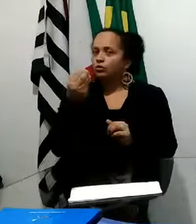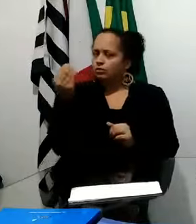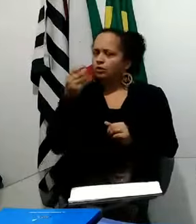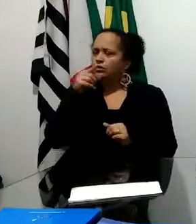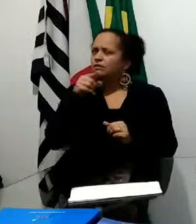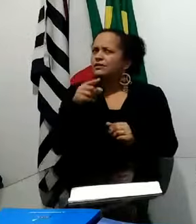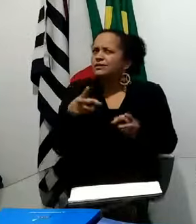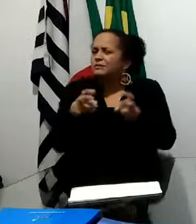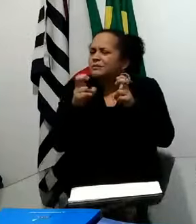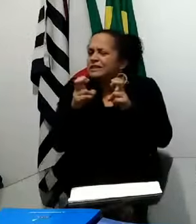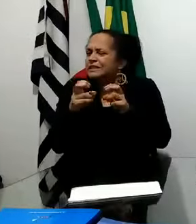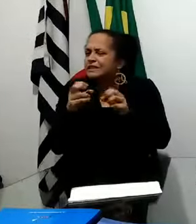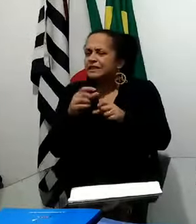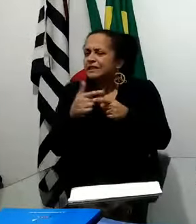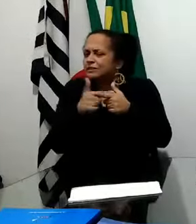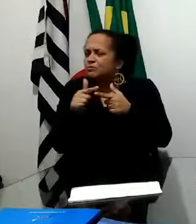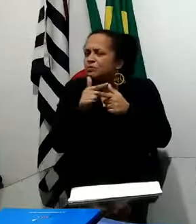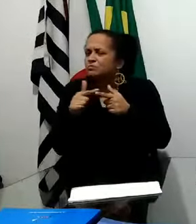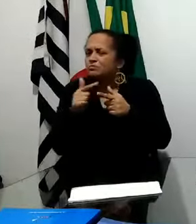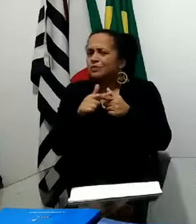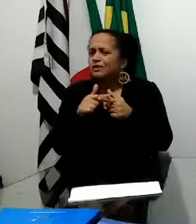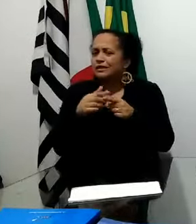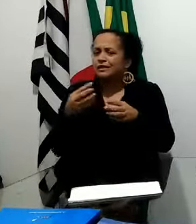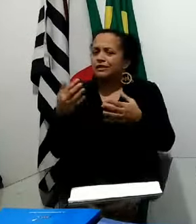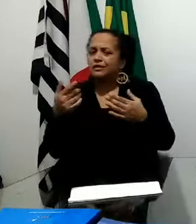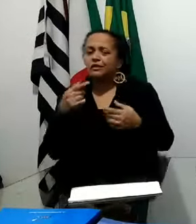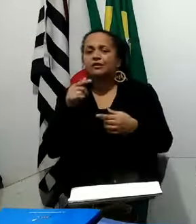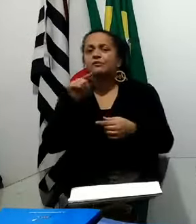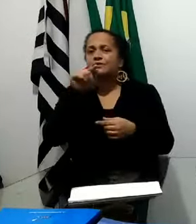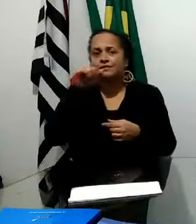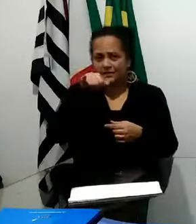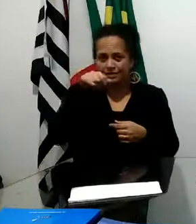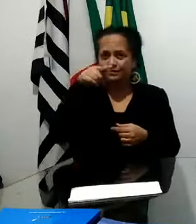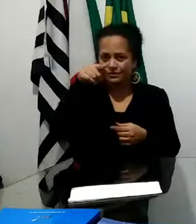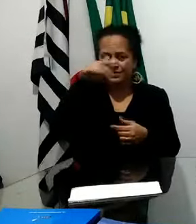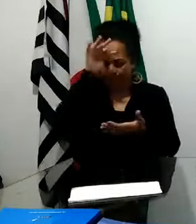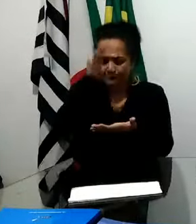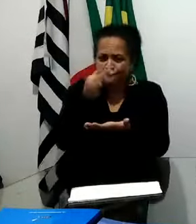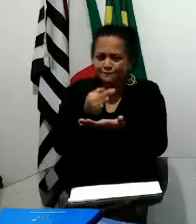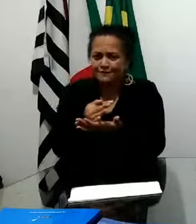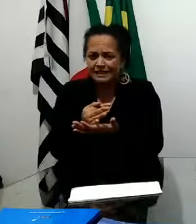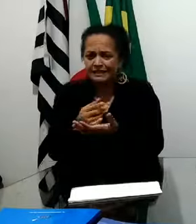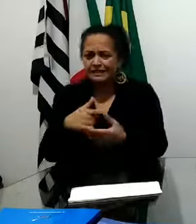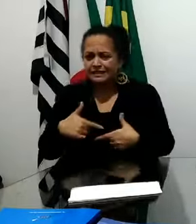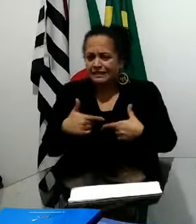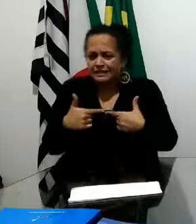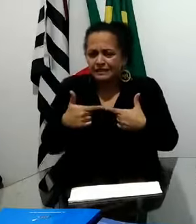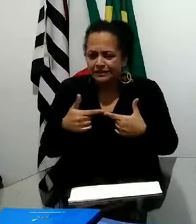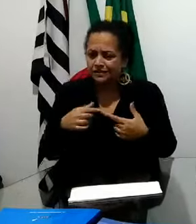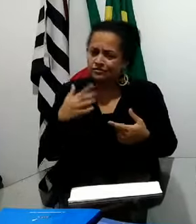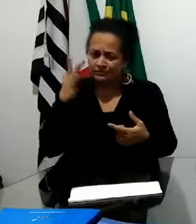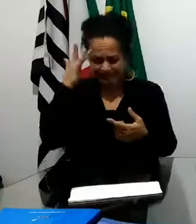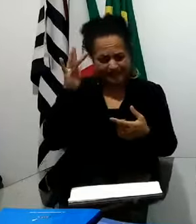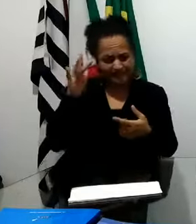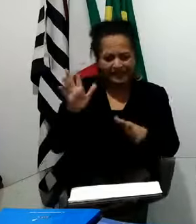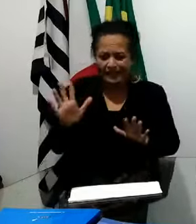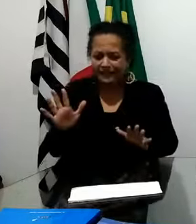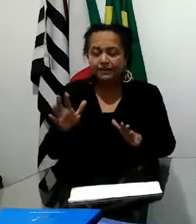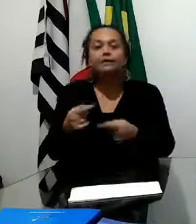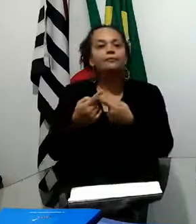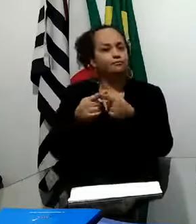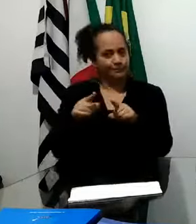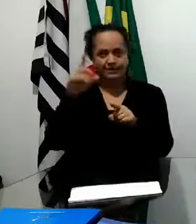com uma situação, dependendo do seu nível de fé e de posicionamento, você não consegue enfrentar aquilo. Aquilo te abate. Mas Deus